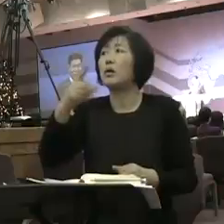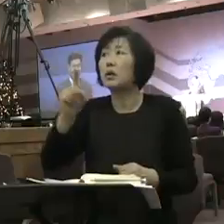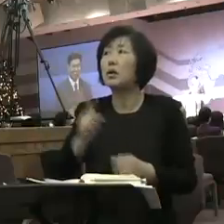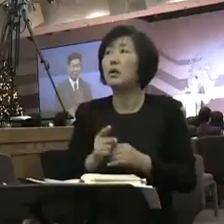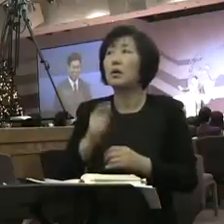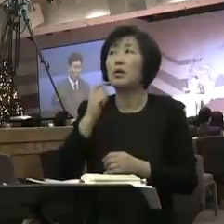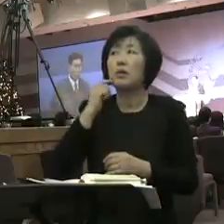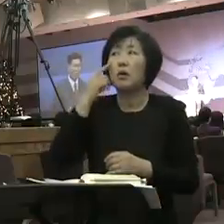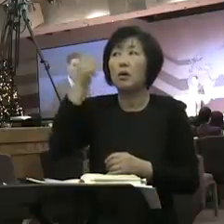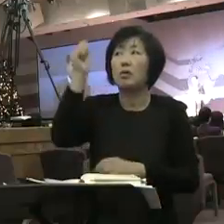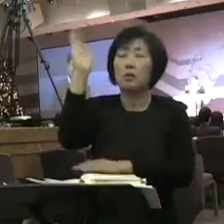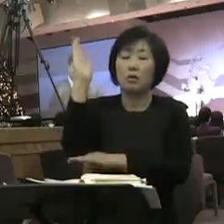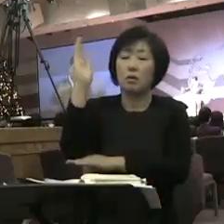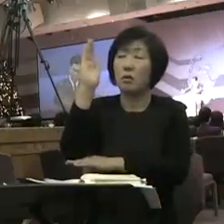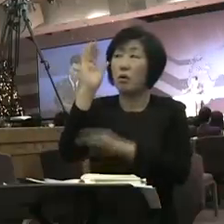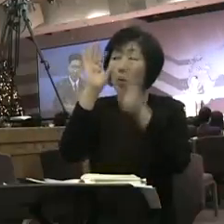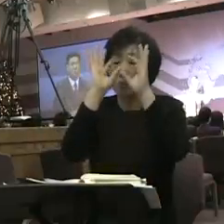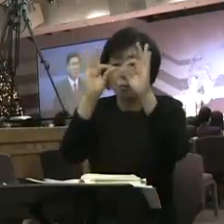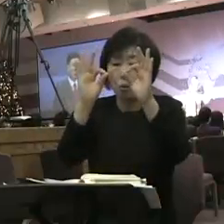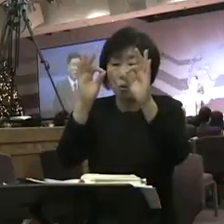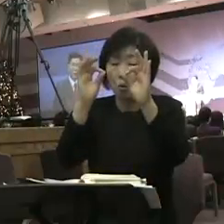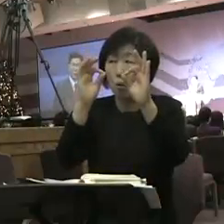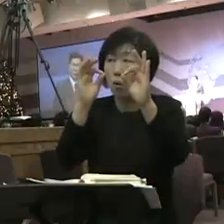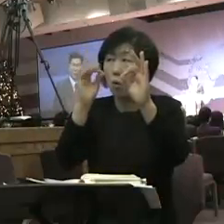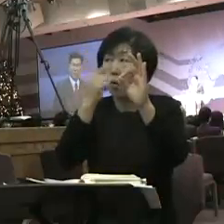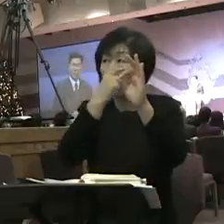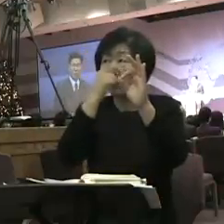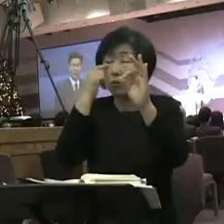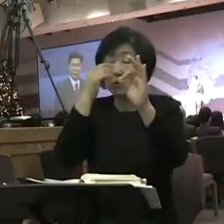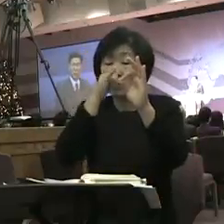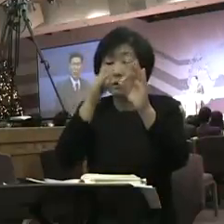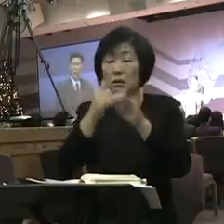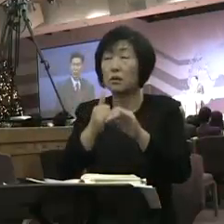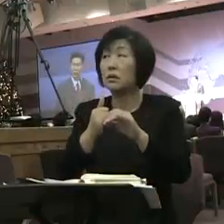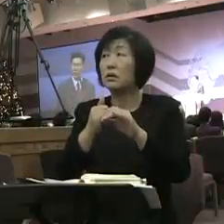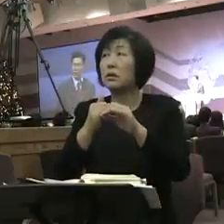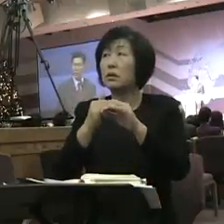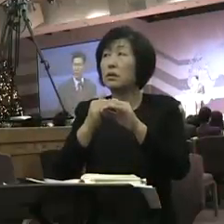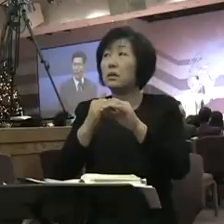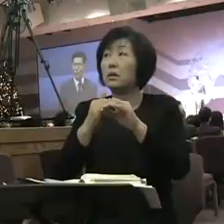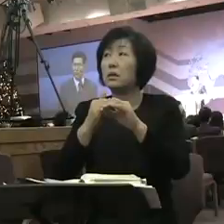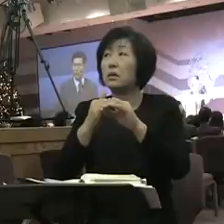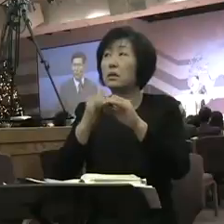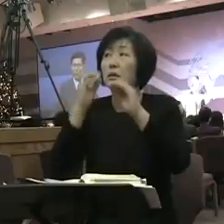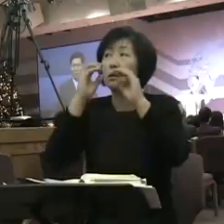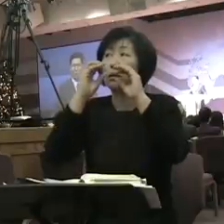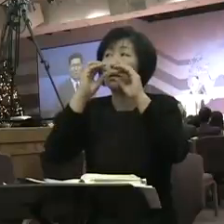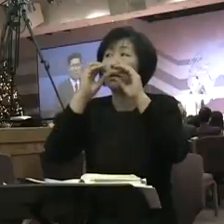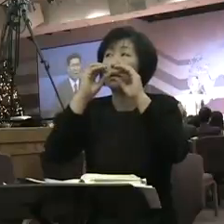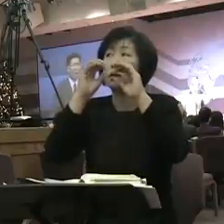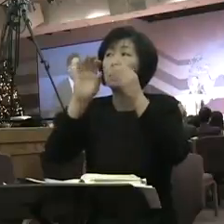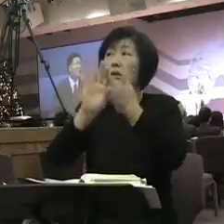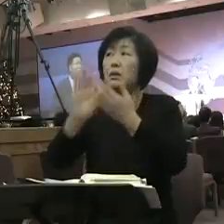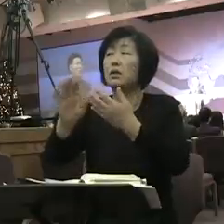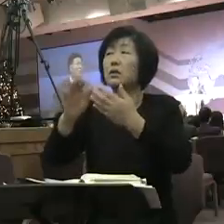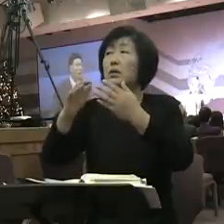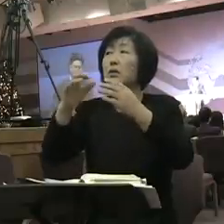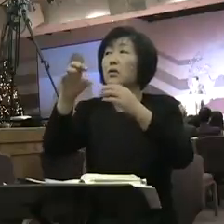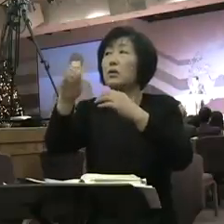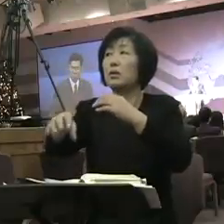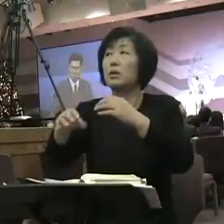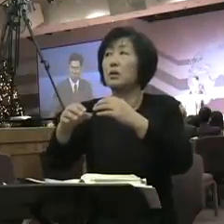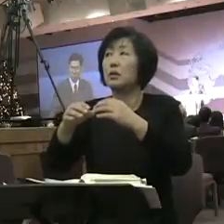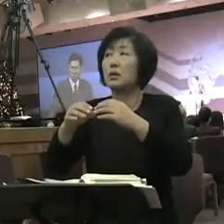목회자는 그래도 보는 눈이 있기 때문에 새벽기도 나와요. 선교사들 보이는 눈이 없기 때문에 때로는 안 하면